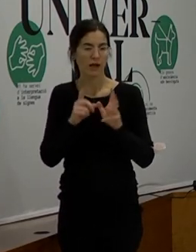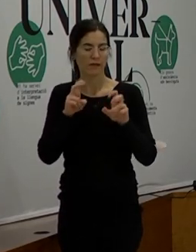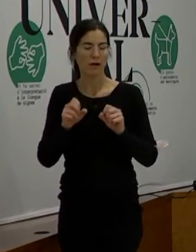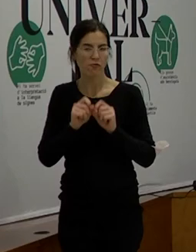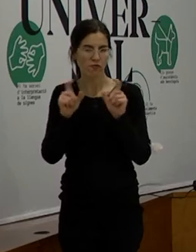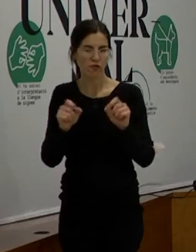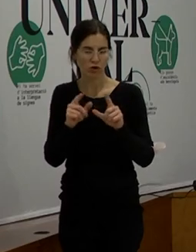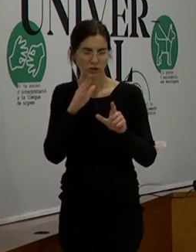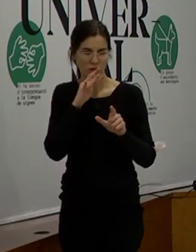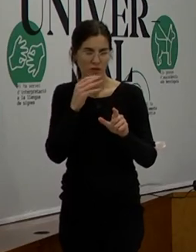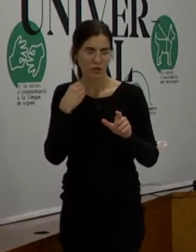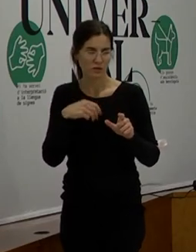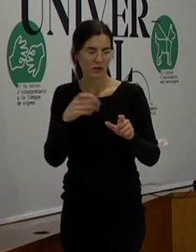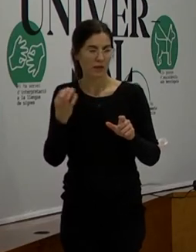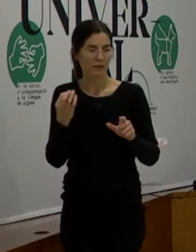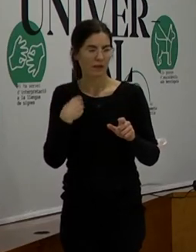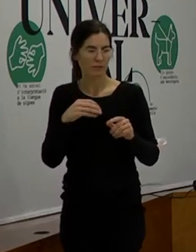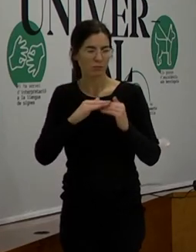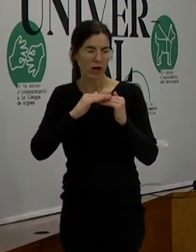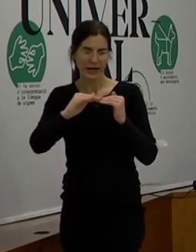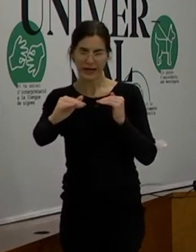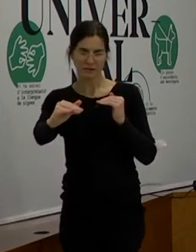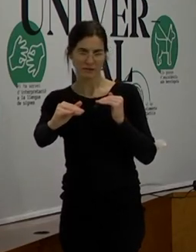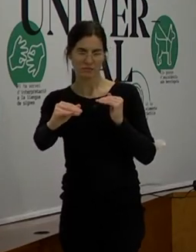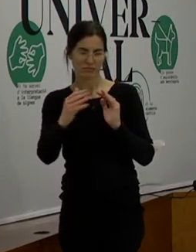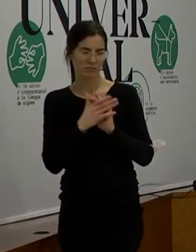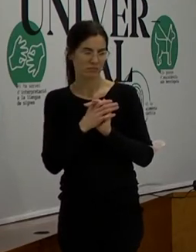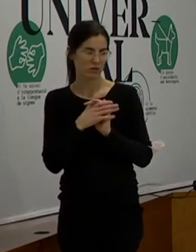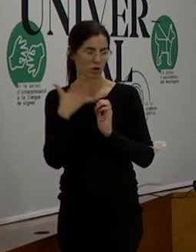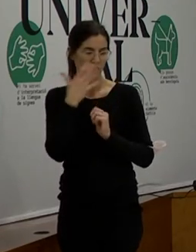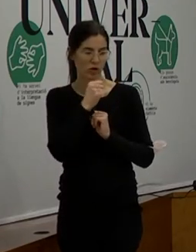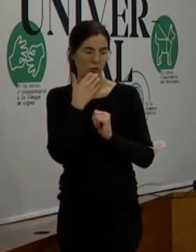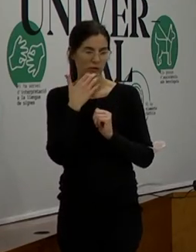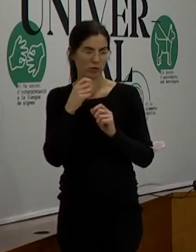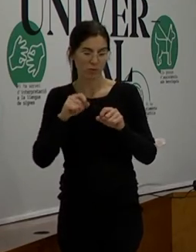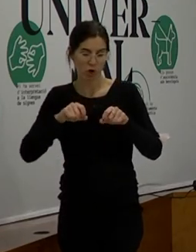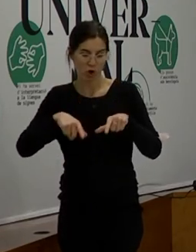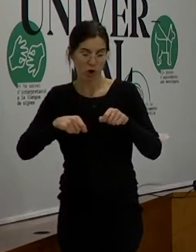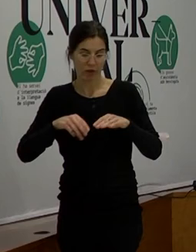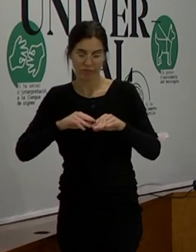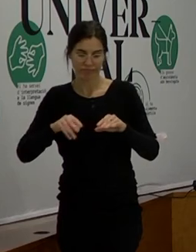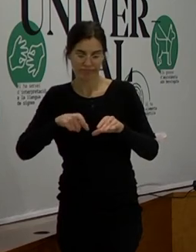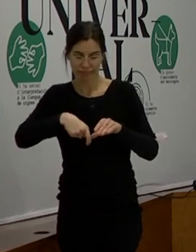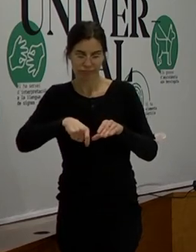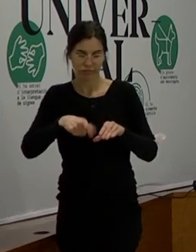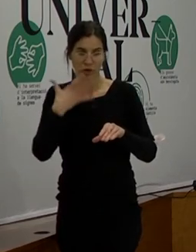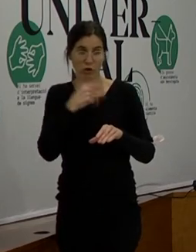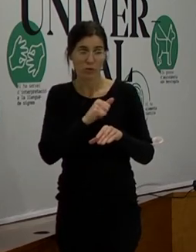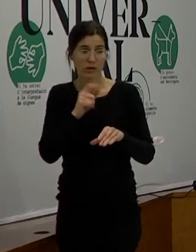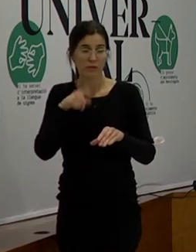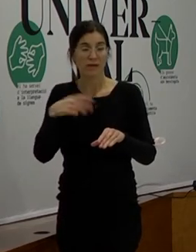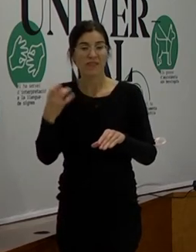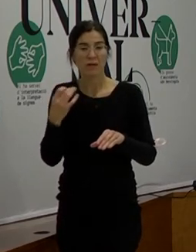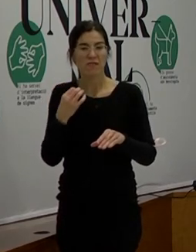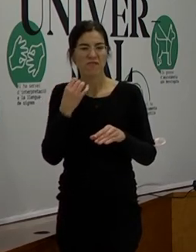Les relligues han d'estar enrasades i no pots ficar la roda. ¿Vale? I ha de ser